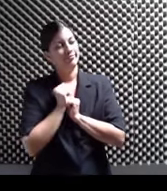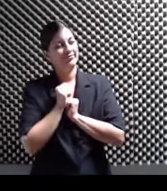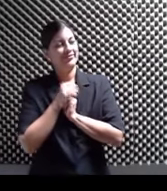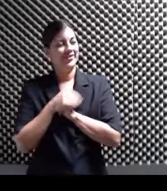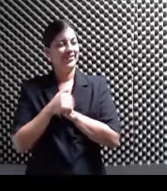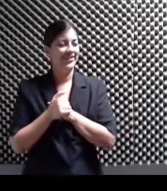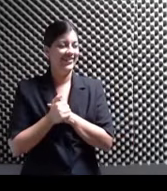términos citadinos. Entonces